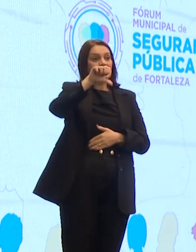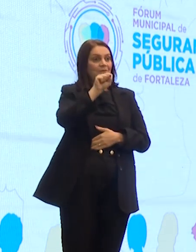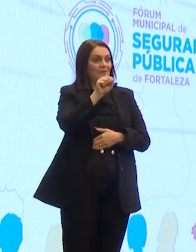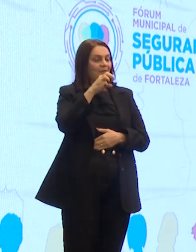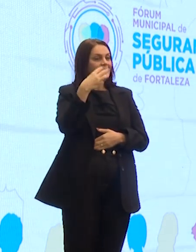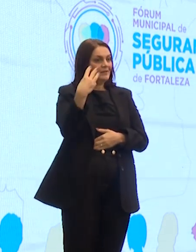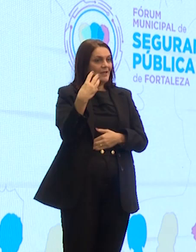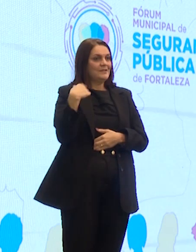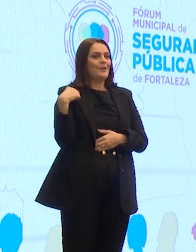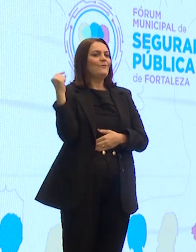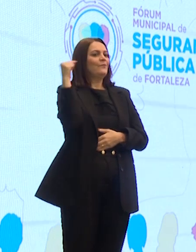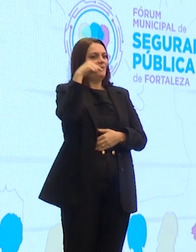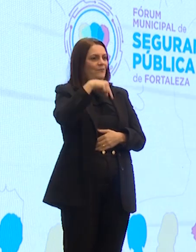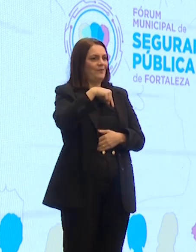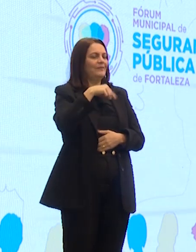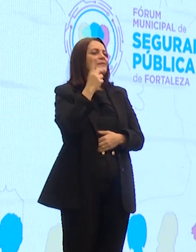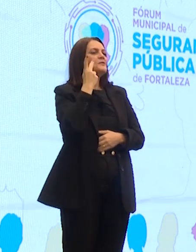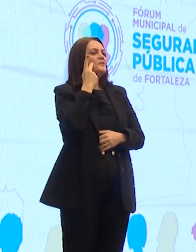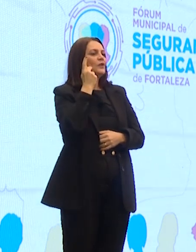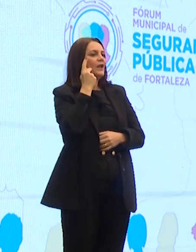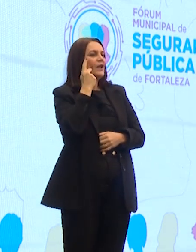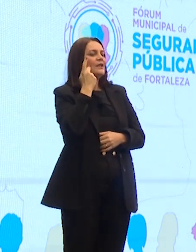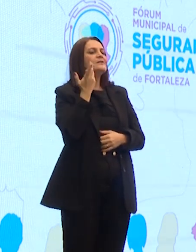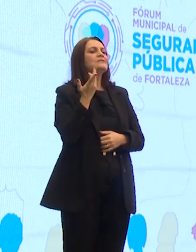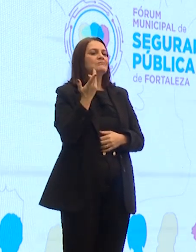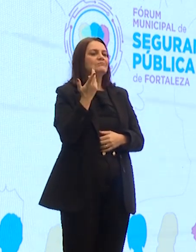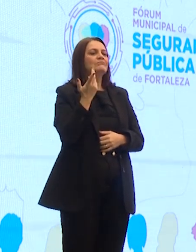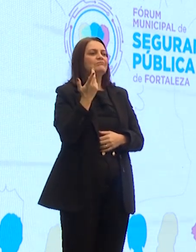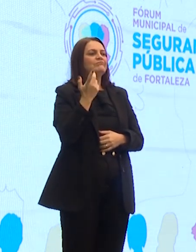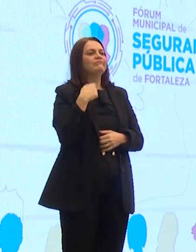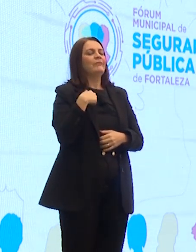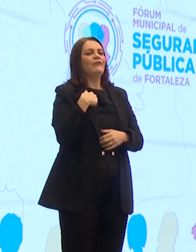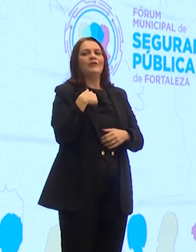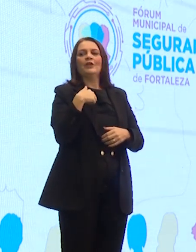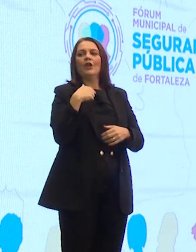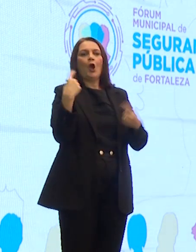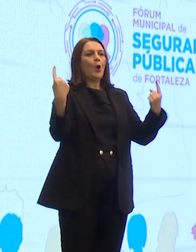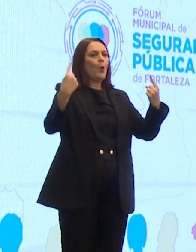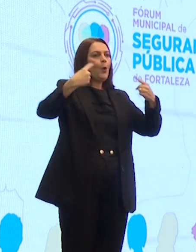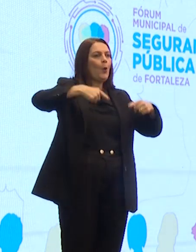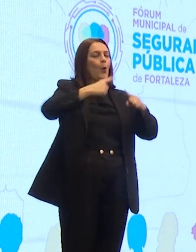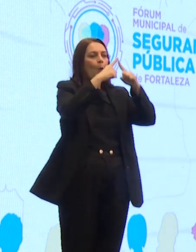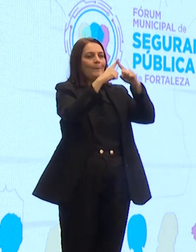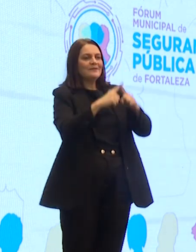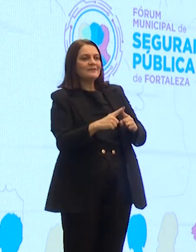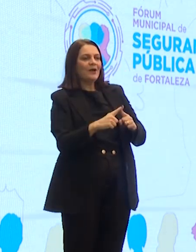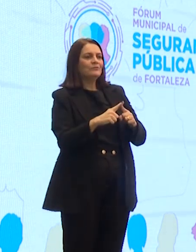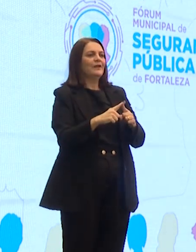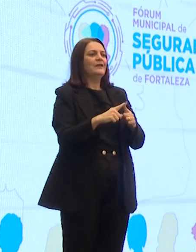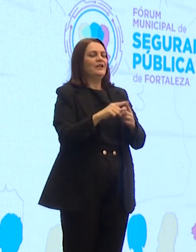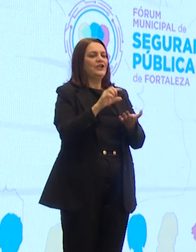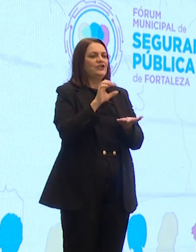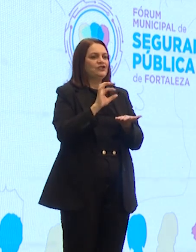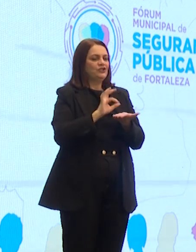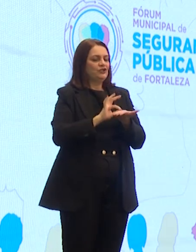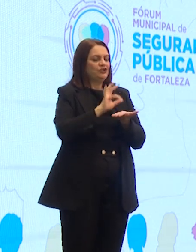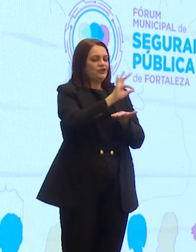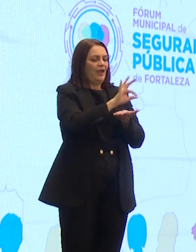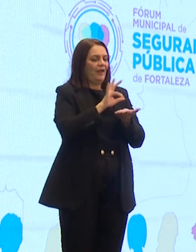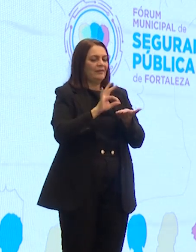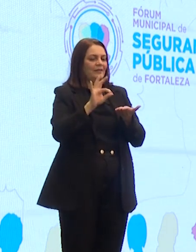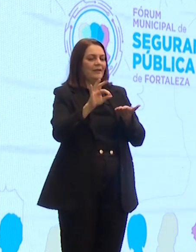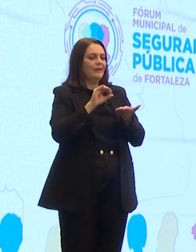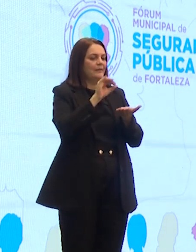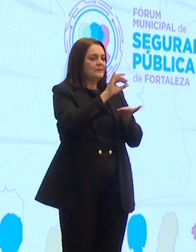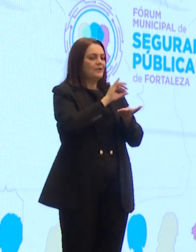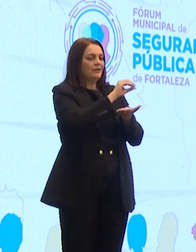1983, eu vim jogar um torneio de xadrez aqui em Fortaleza. A nossa equipe ficou em segundo lugar, perdeu